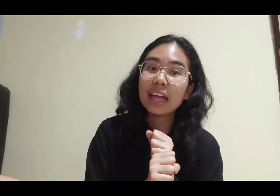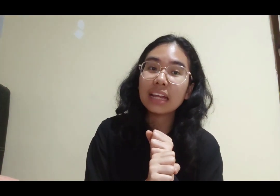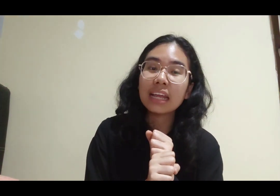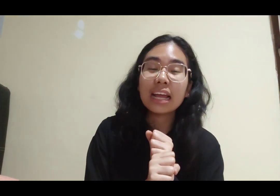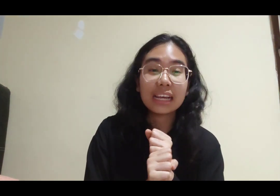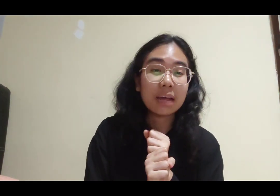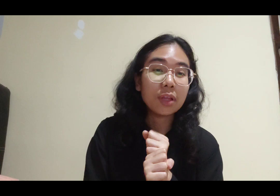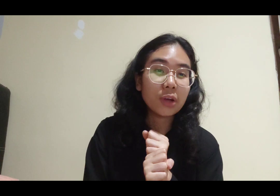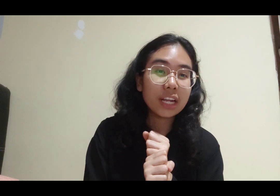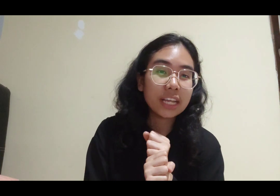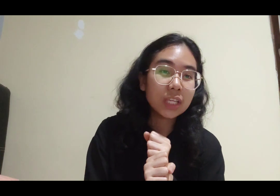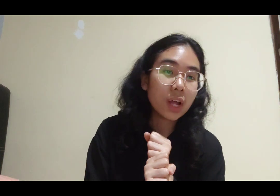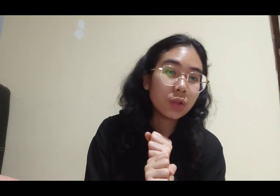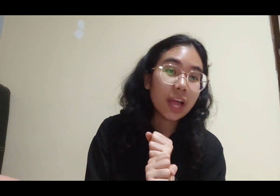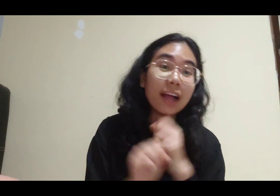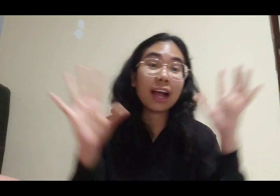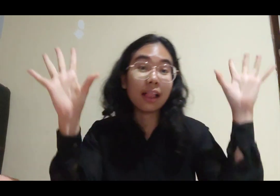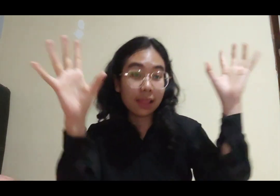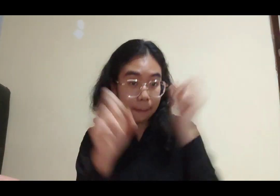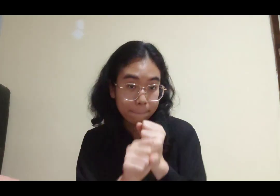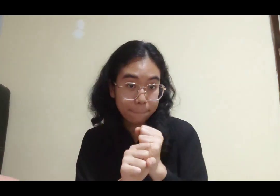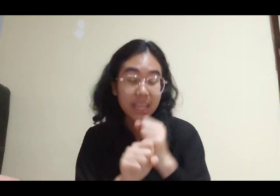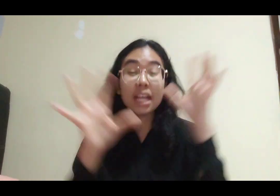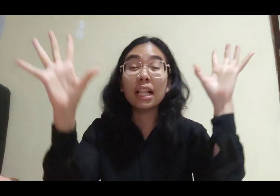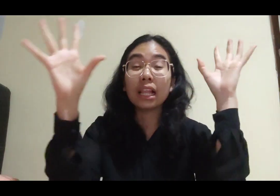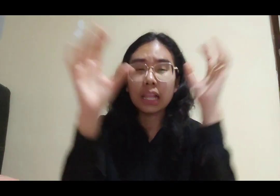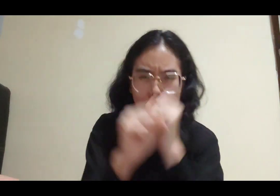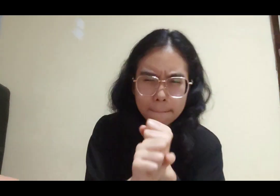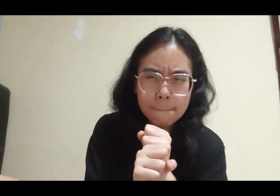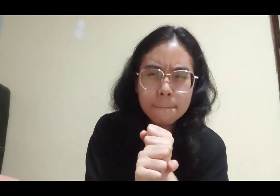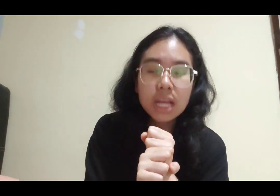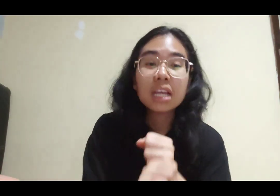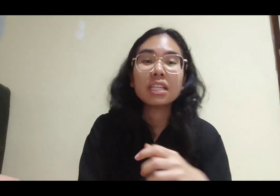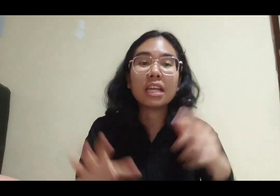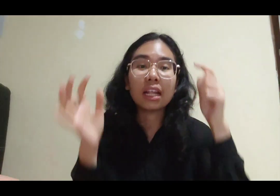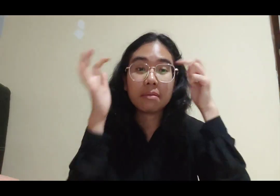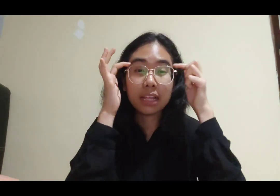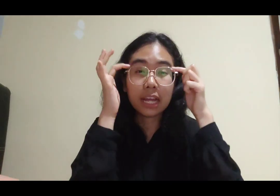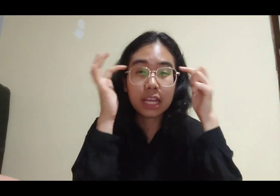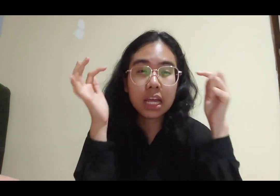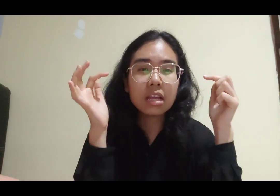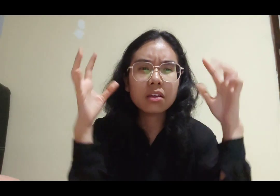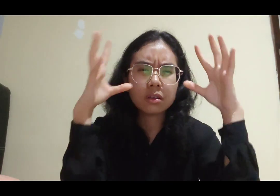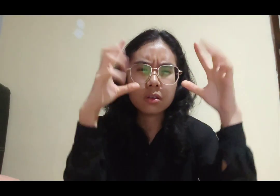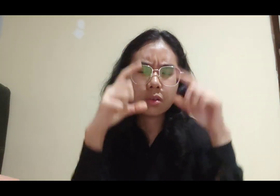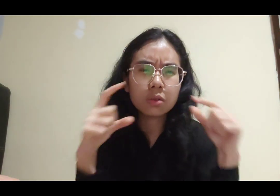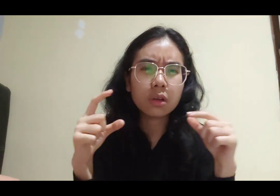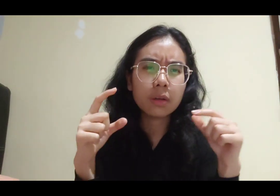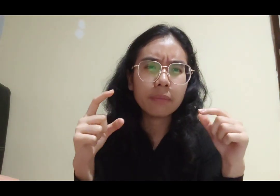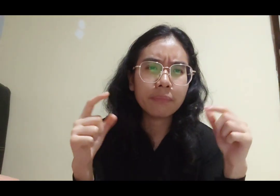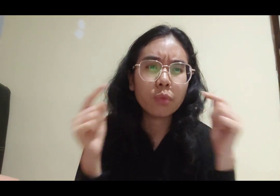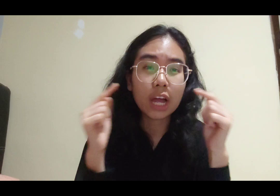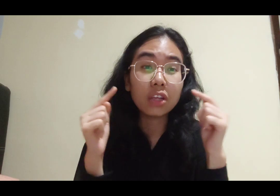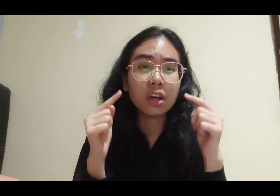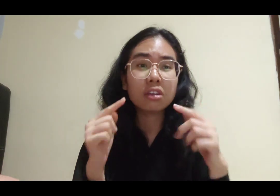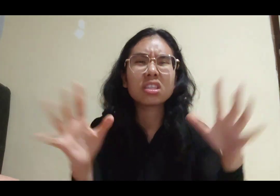kekelaman. Kelam itu kan artinya suatu yang gelap. Ini gelap. Jadi nanti matanya, mukanya juga harus kayak